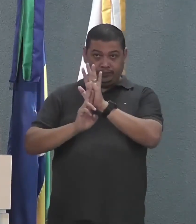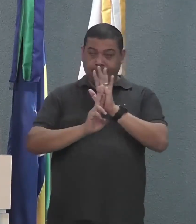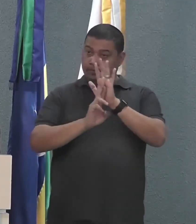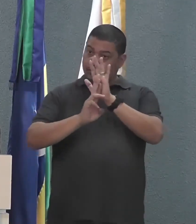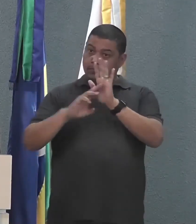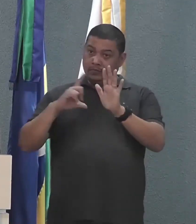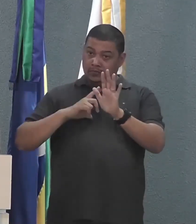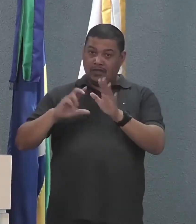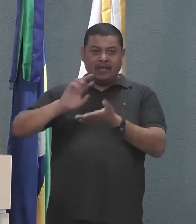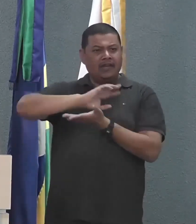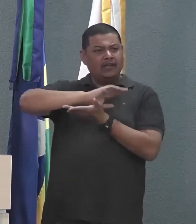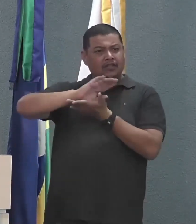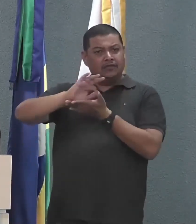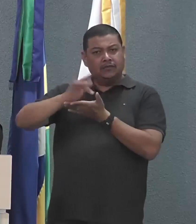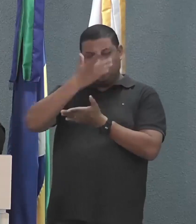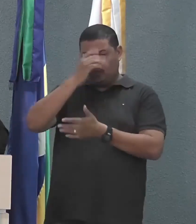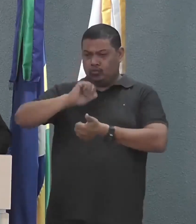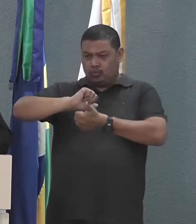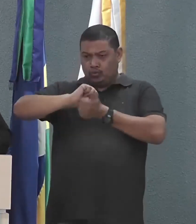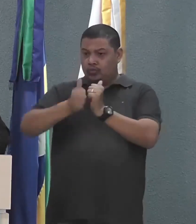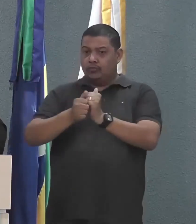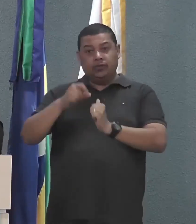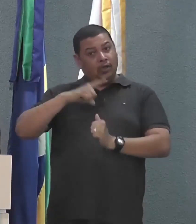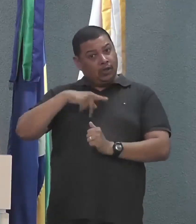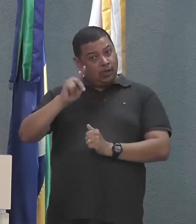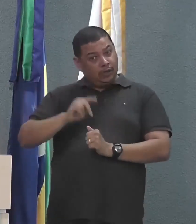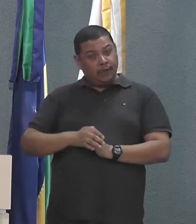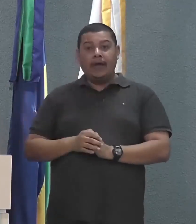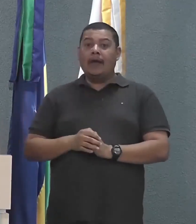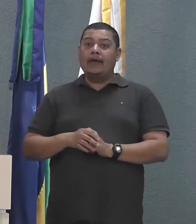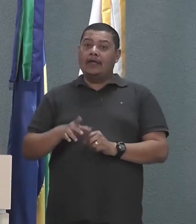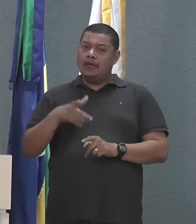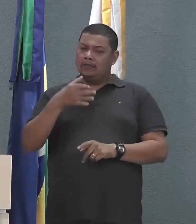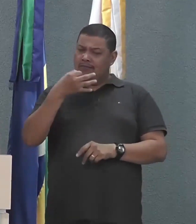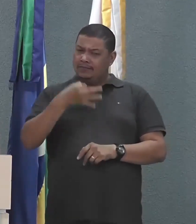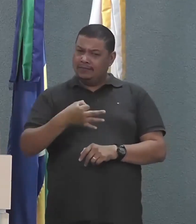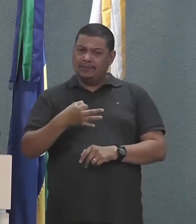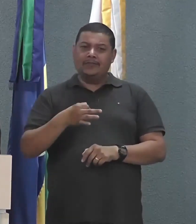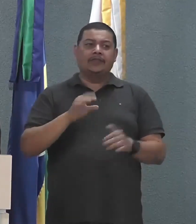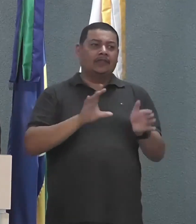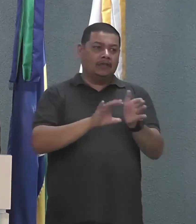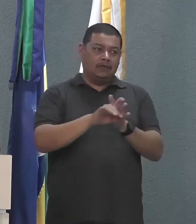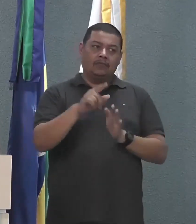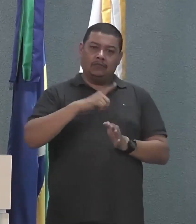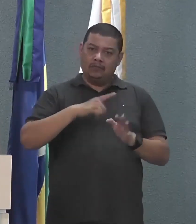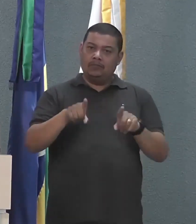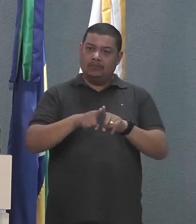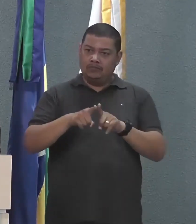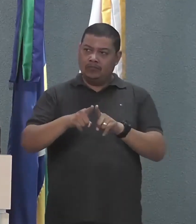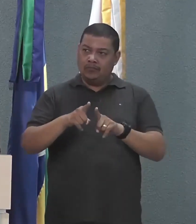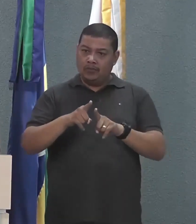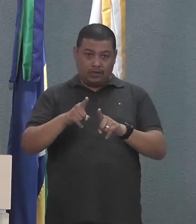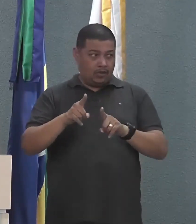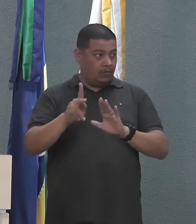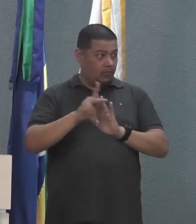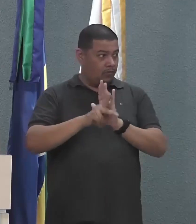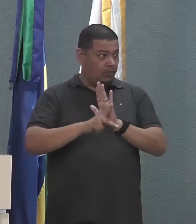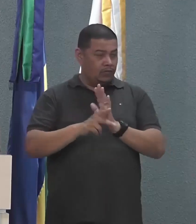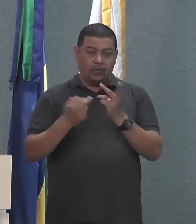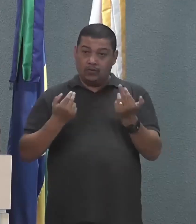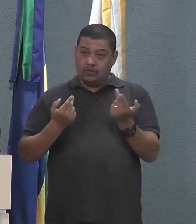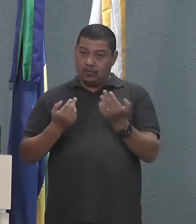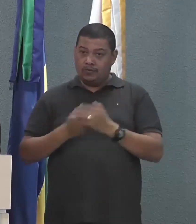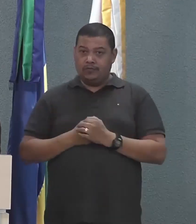celeiro de atletas, e eu tenho certeza que Cacoal também tem, e eu vou começar então um projeto parecido,